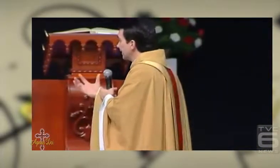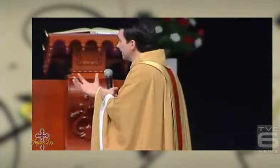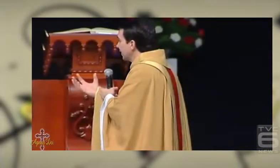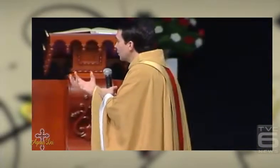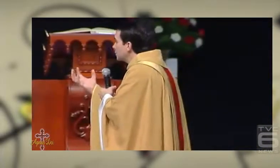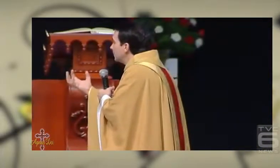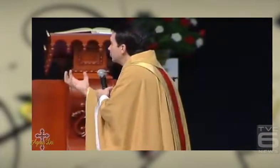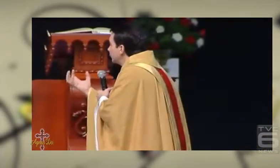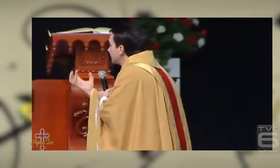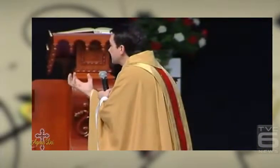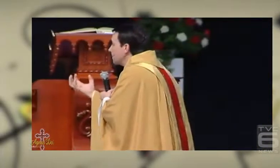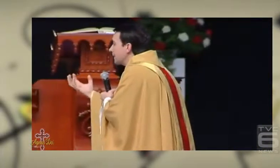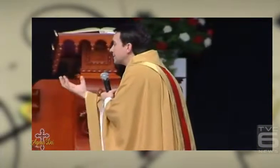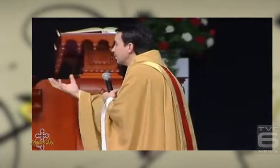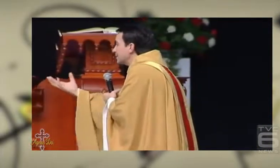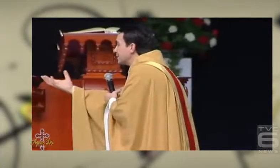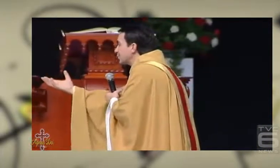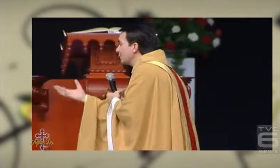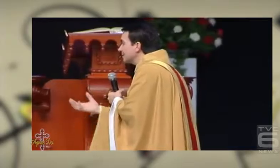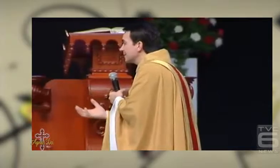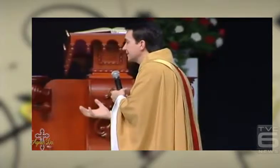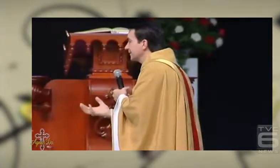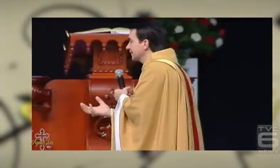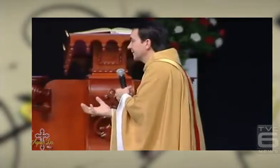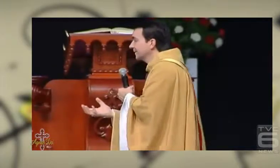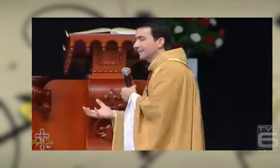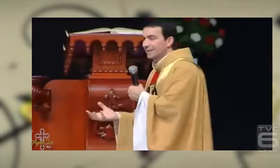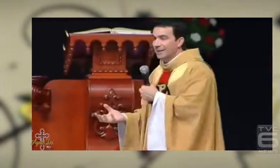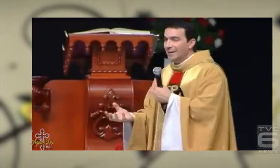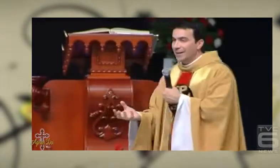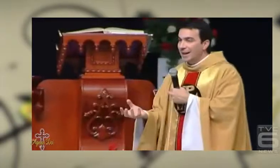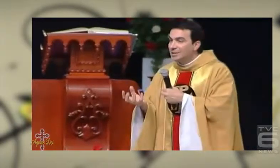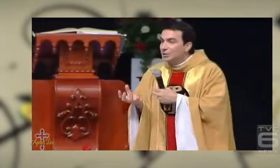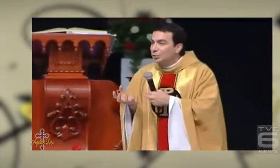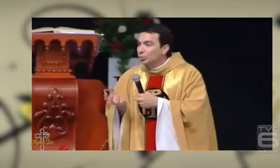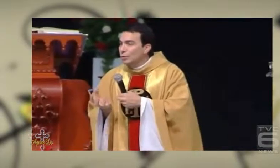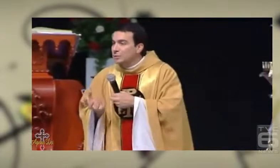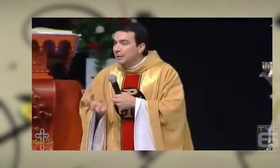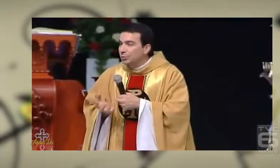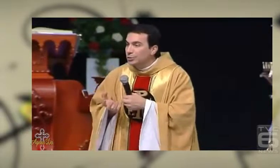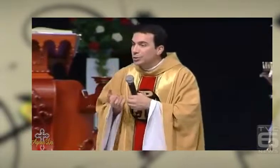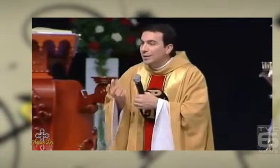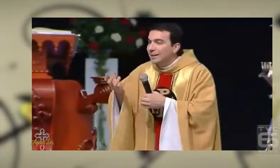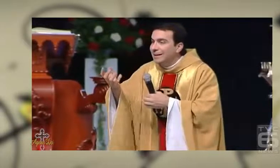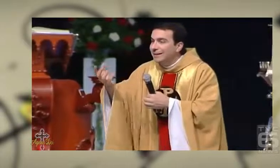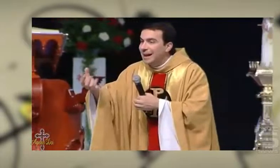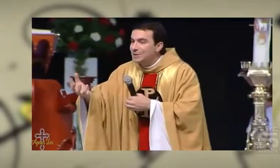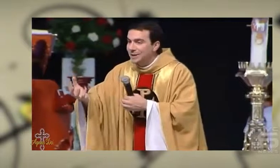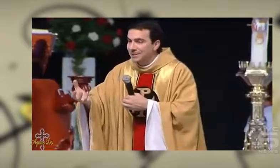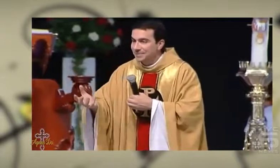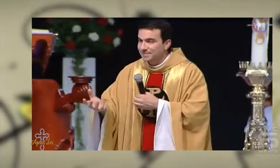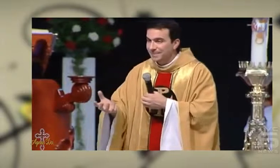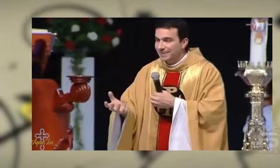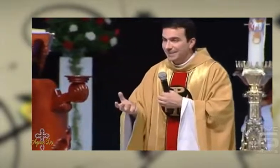Gente, o espírito cristão passa por essas coisas. É antes de tudo um espírito de